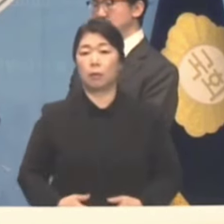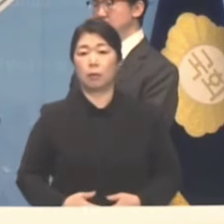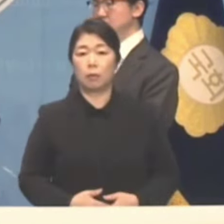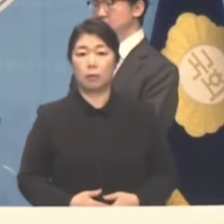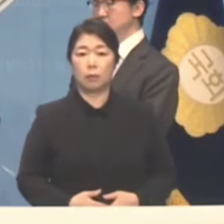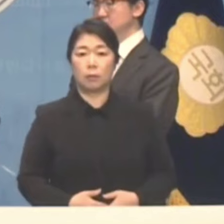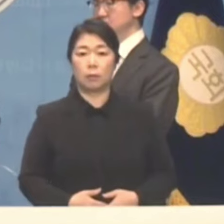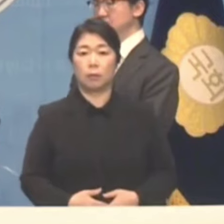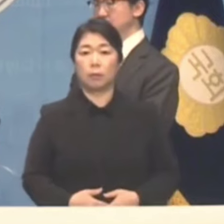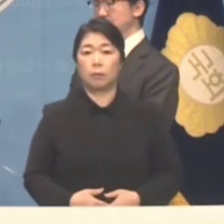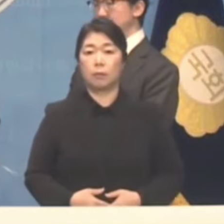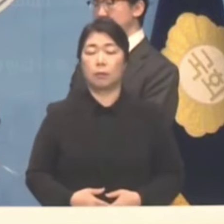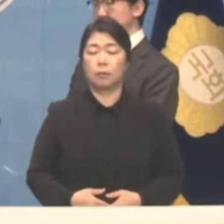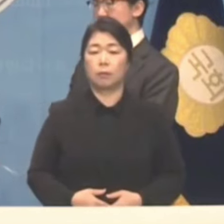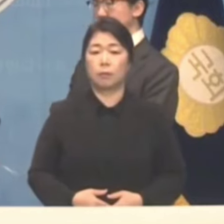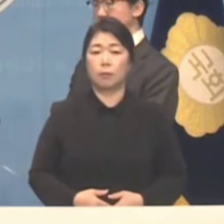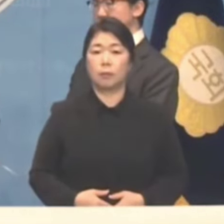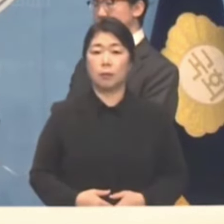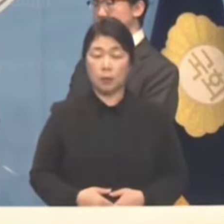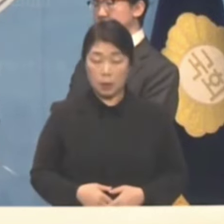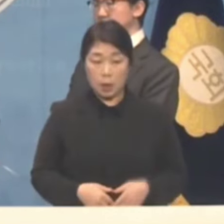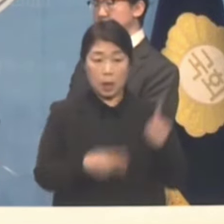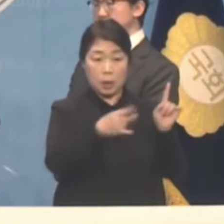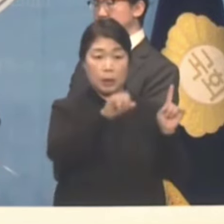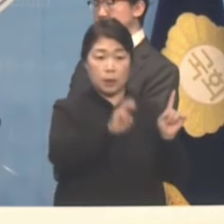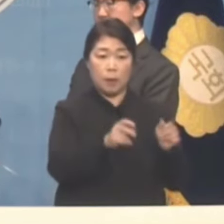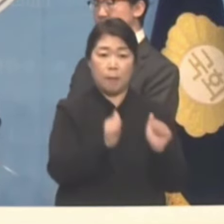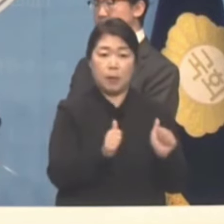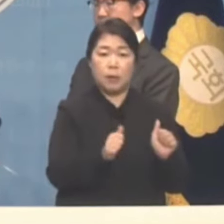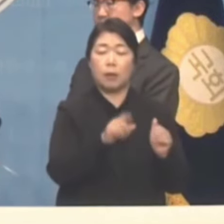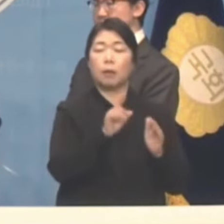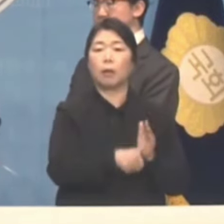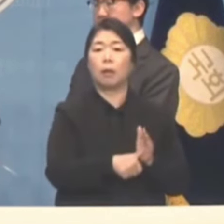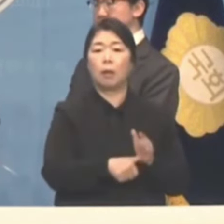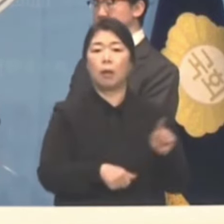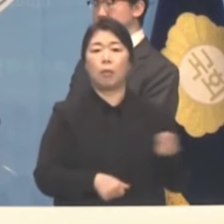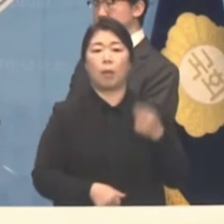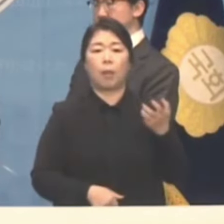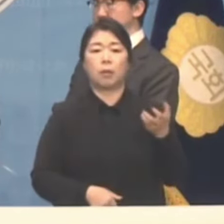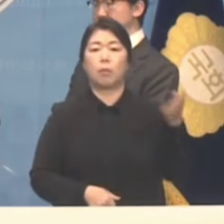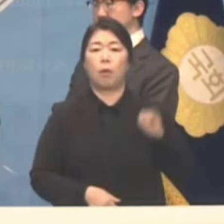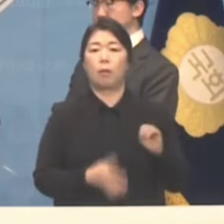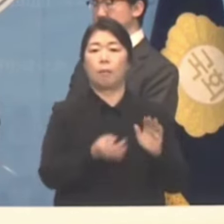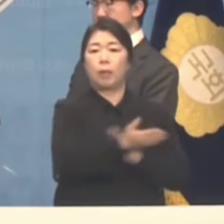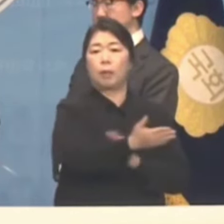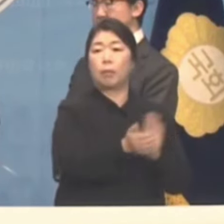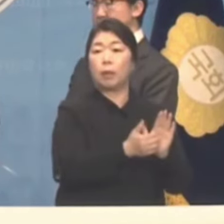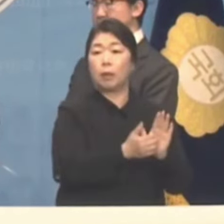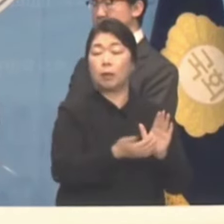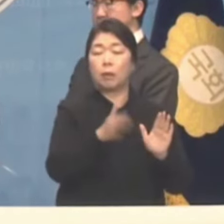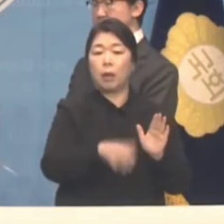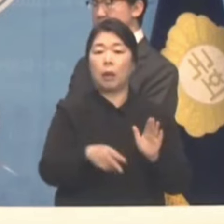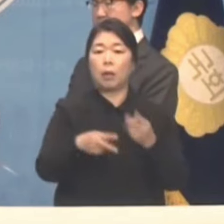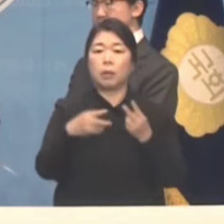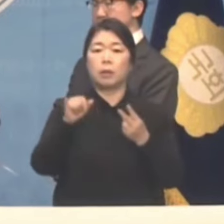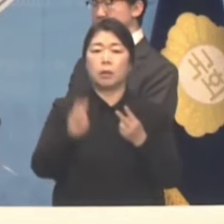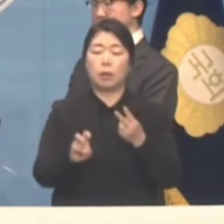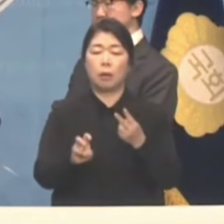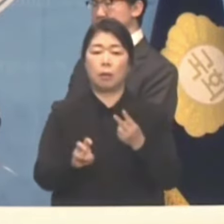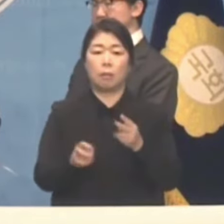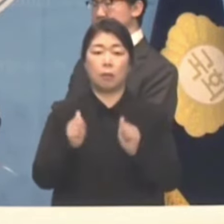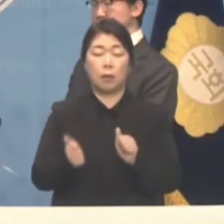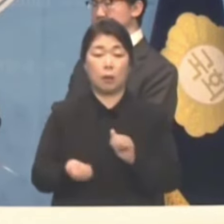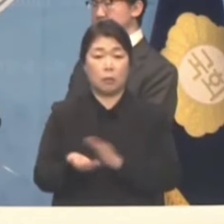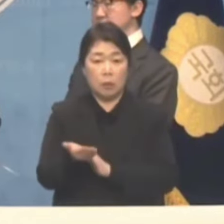뒤집었습니다 아 내가 1신 판사한테 180억을 썼어 그런데 2심 판사는 씨알도 안